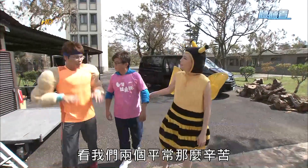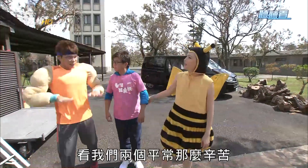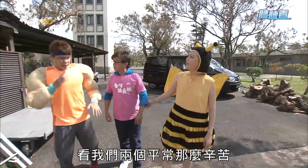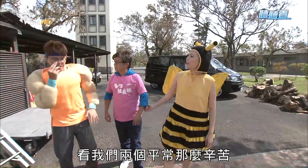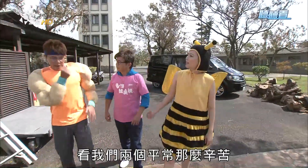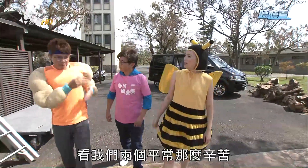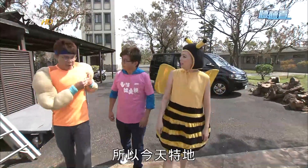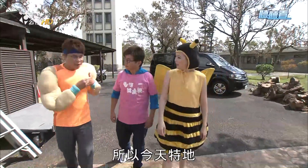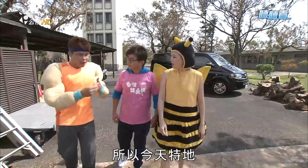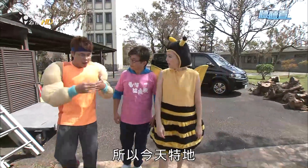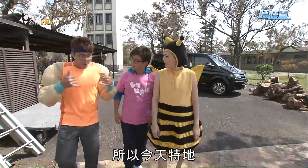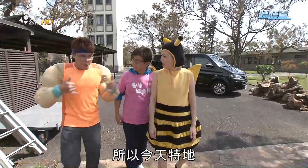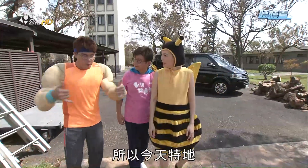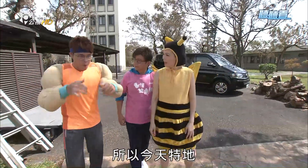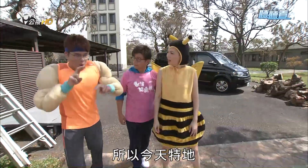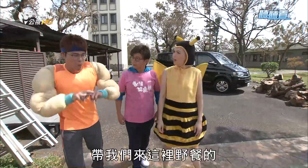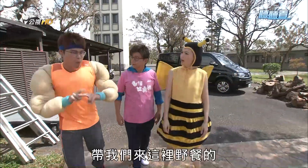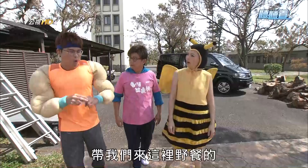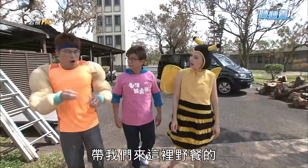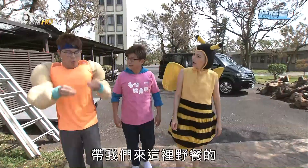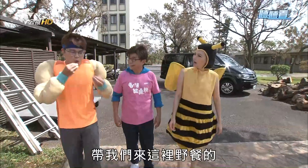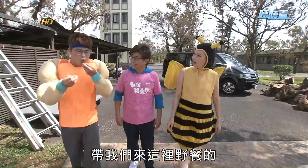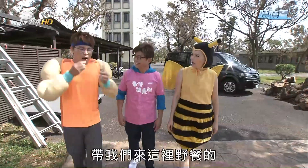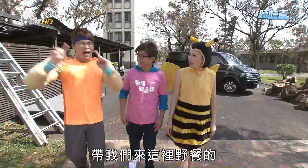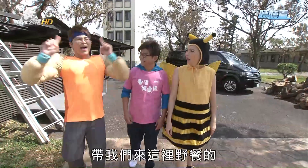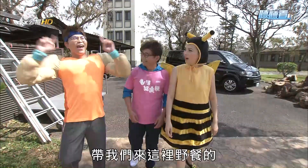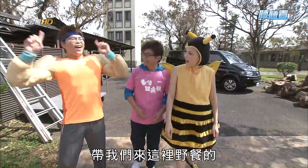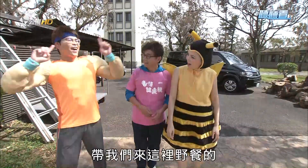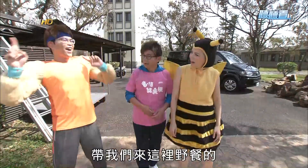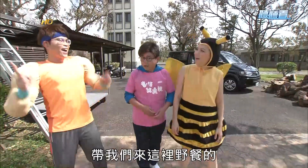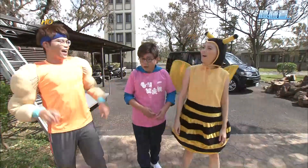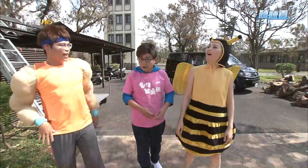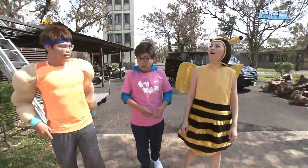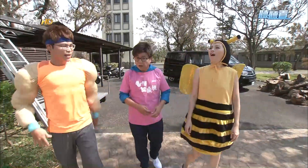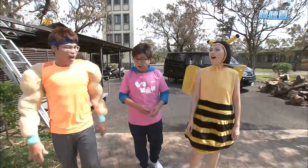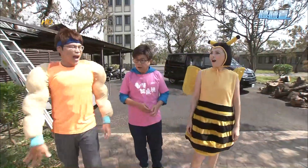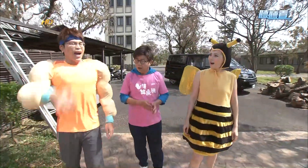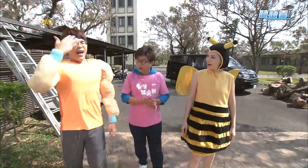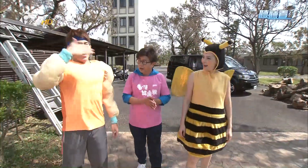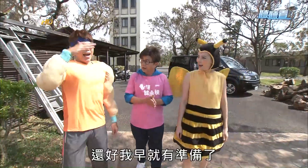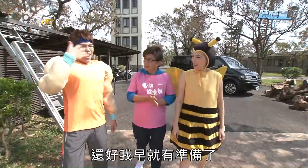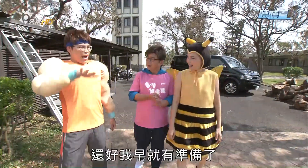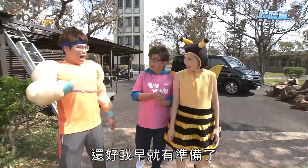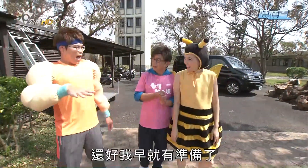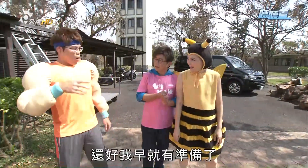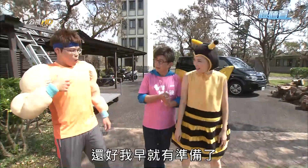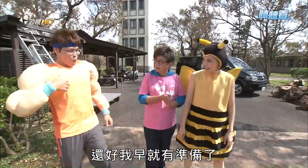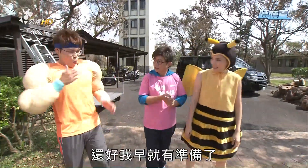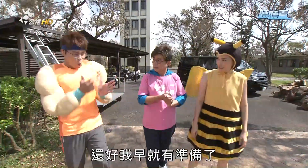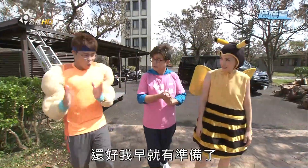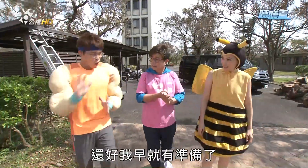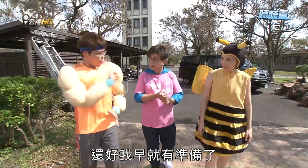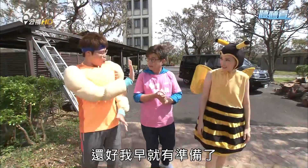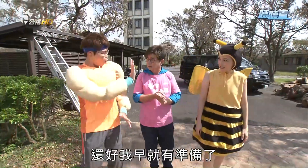苦，所以啊，今天特地带我们来这里野餐的。哎，还好啊，我早就有准备